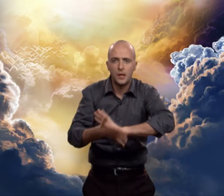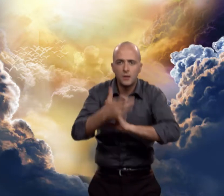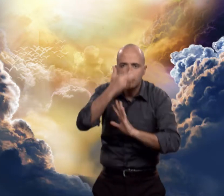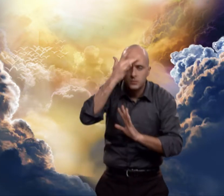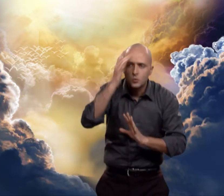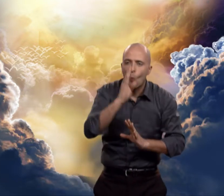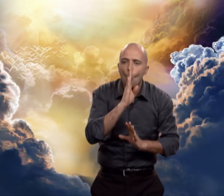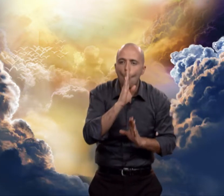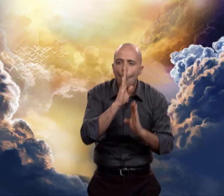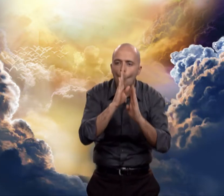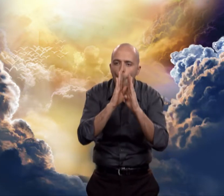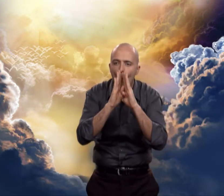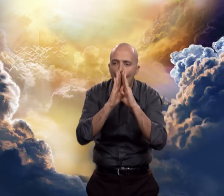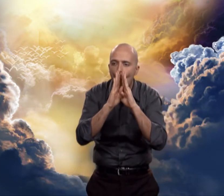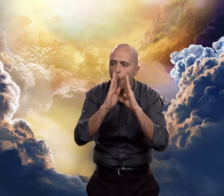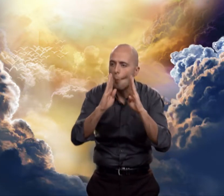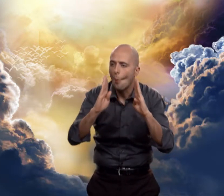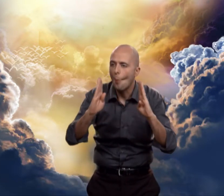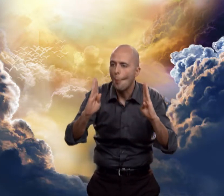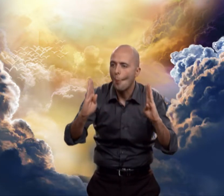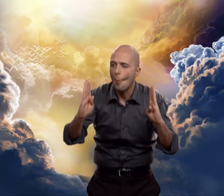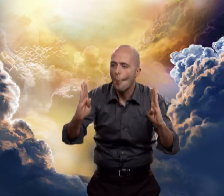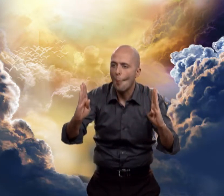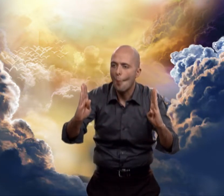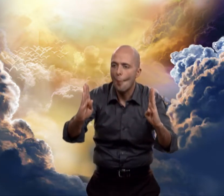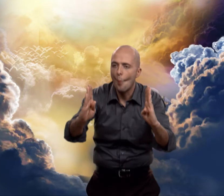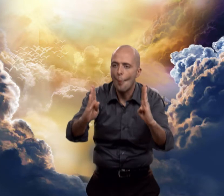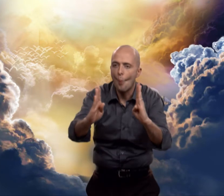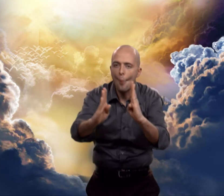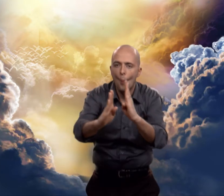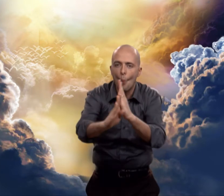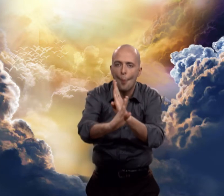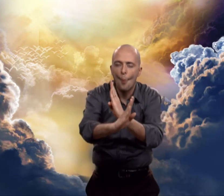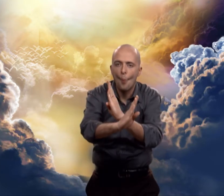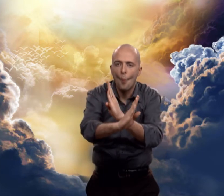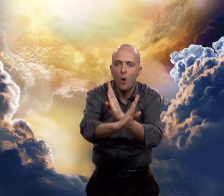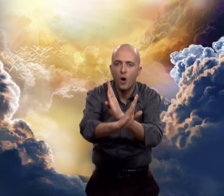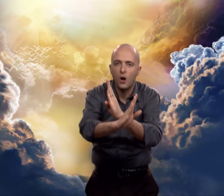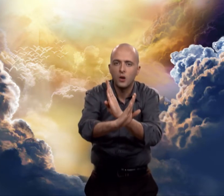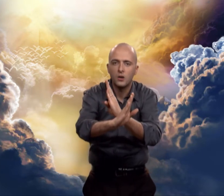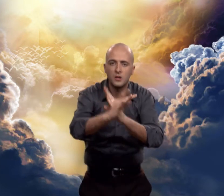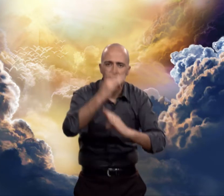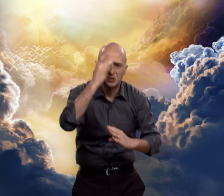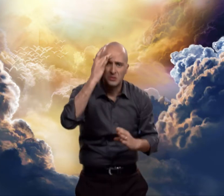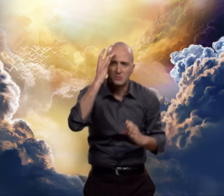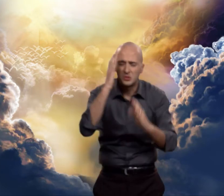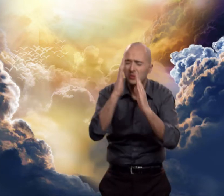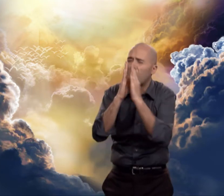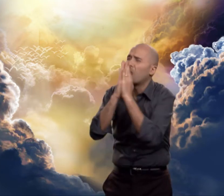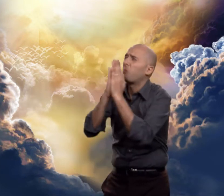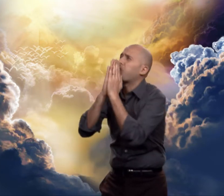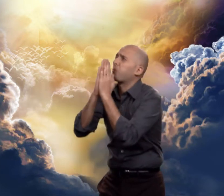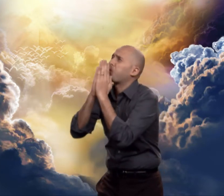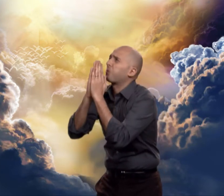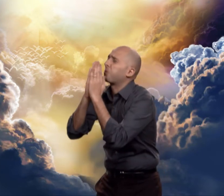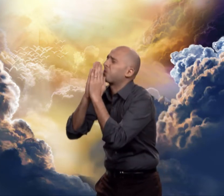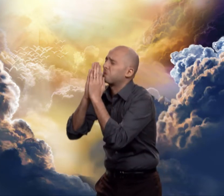humilhação. Ele declarou: chegará o dia em que vereis o Filho do Homem assentado à direita do Poderoso e vindo sobre